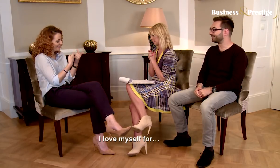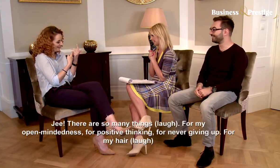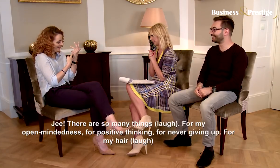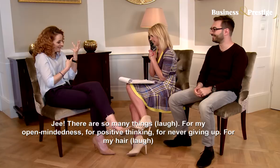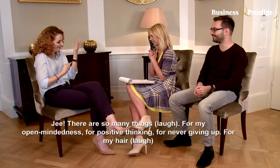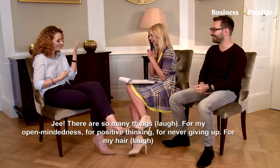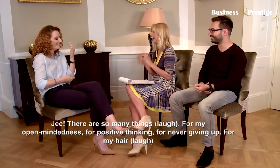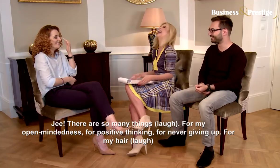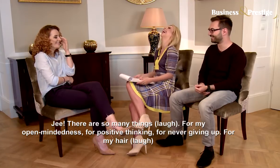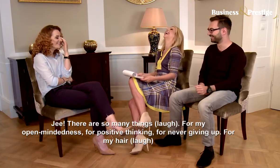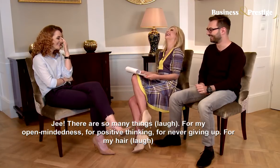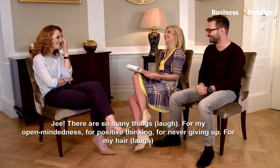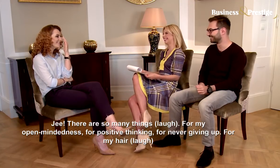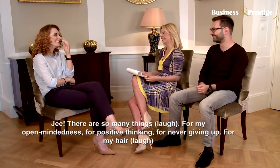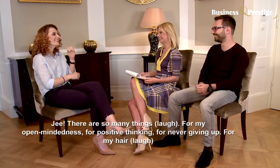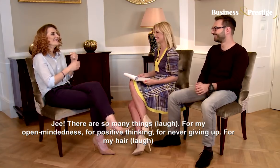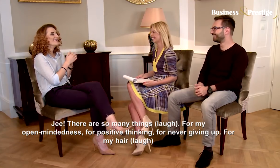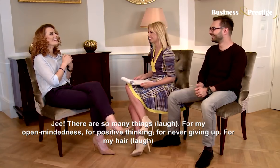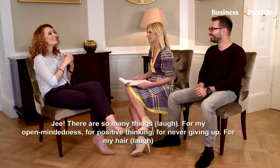O, jest wiele rzeczy.